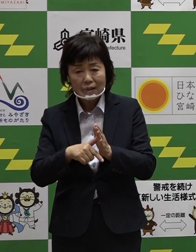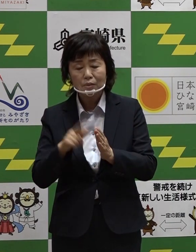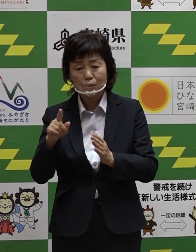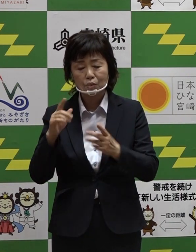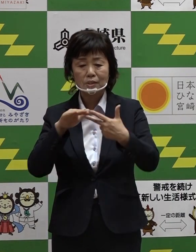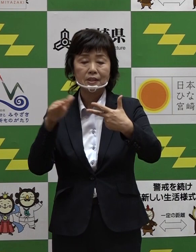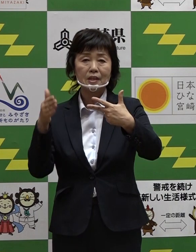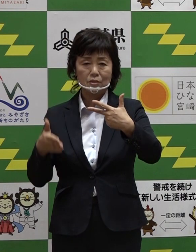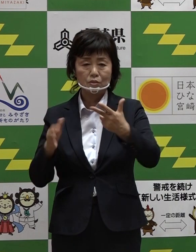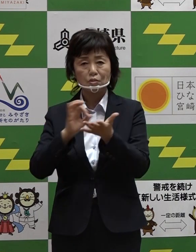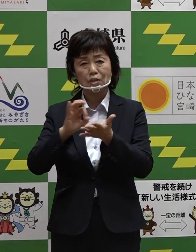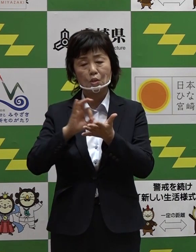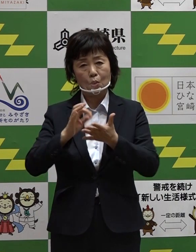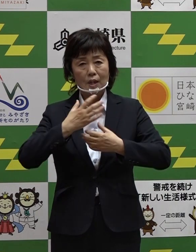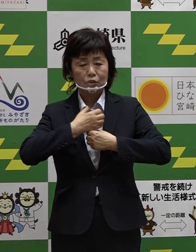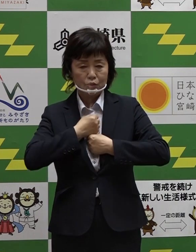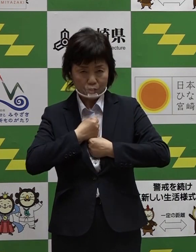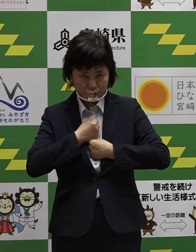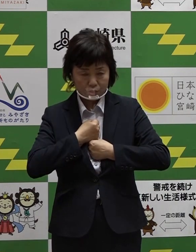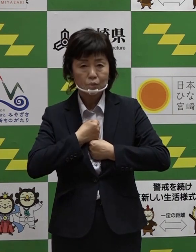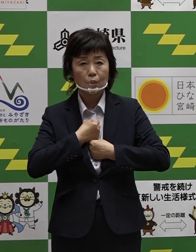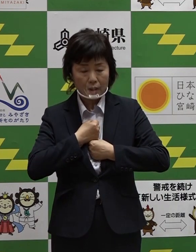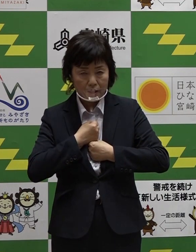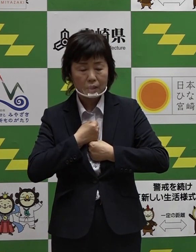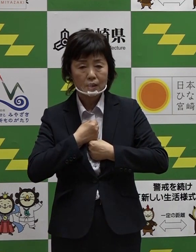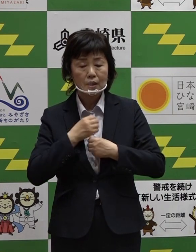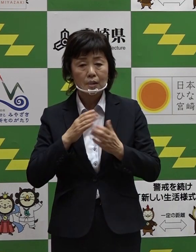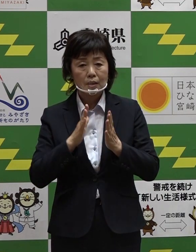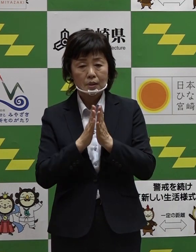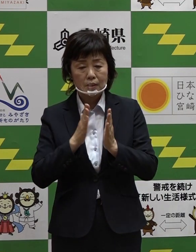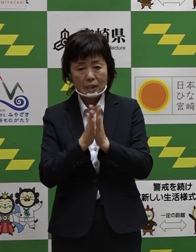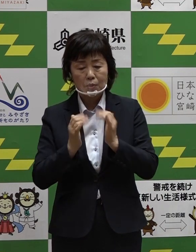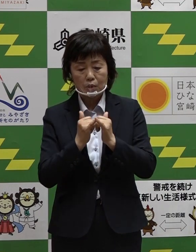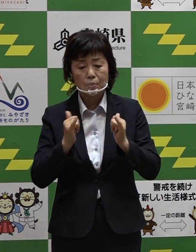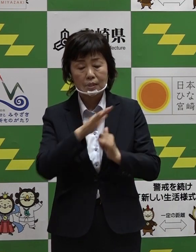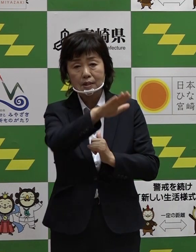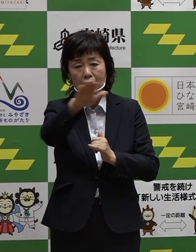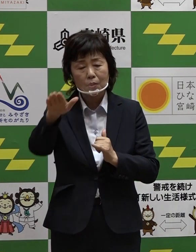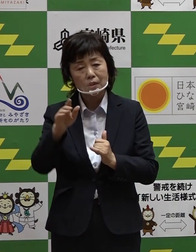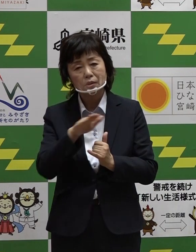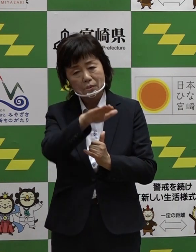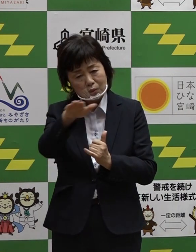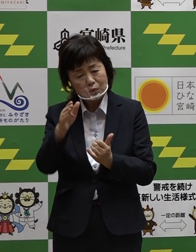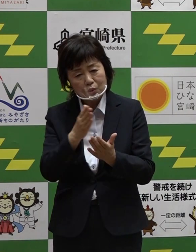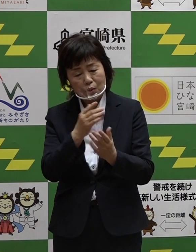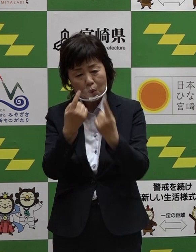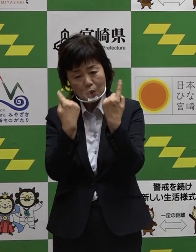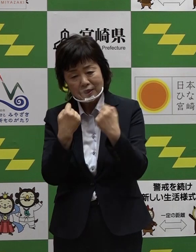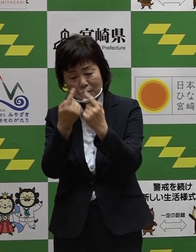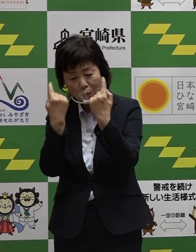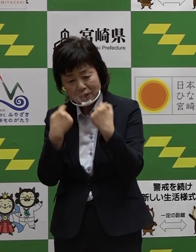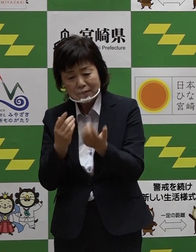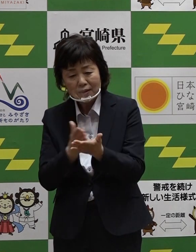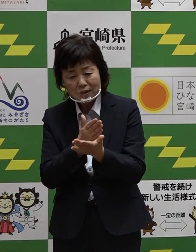施設についての利用は注意するとかですね、ぜひ県民の皆さんにそれぞれ判断をいただきたいというふうに考えています